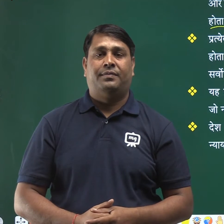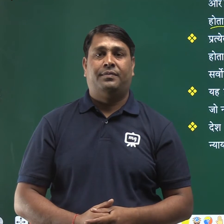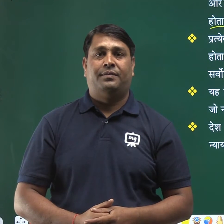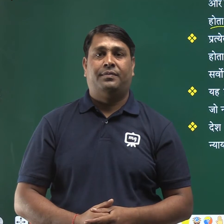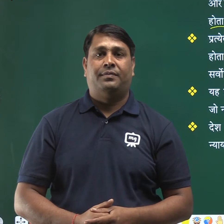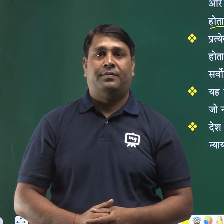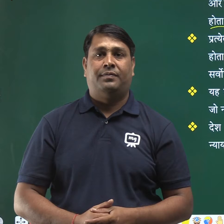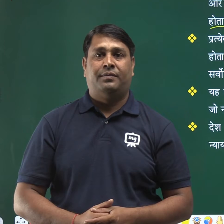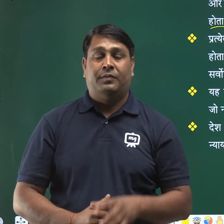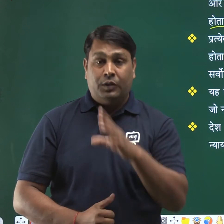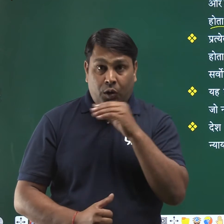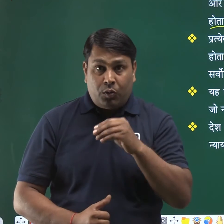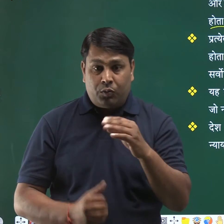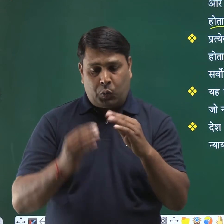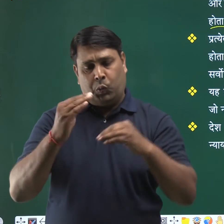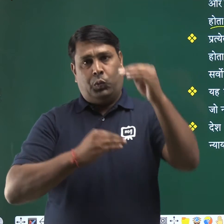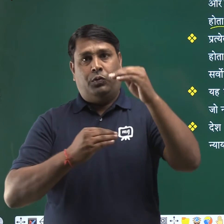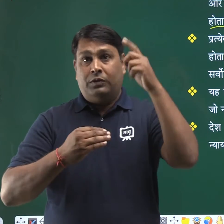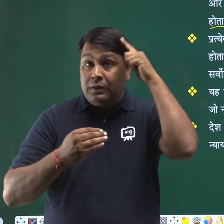और उच्च न्यायालयों से